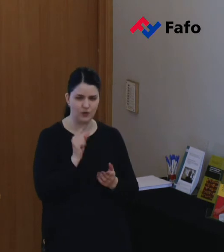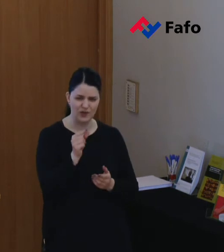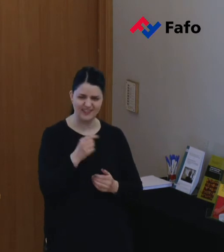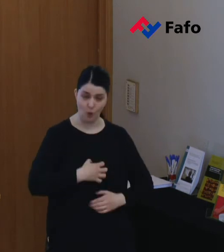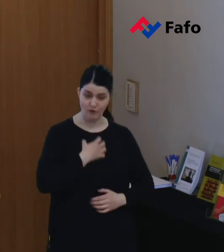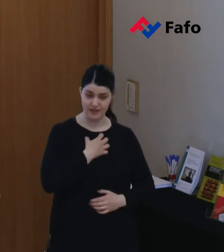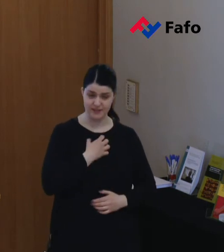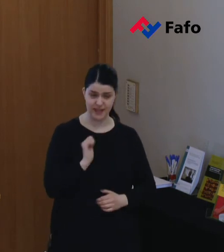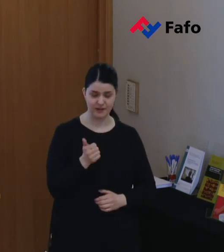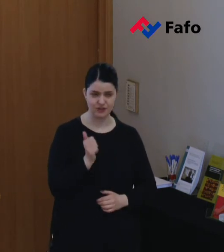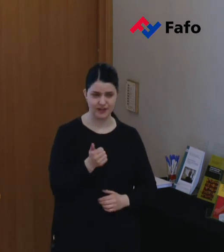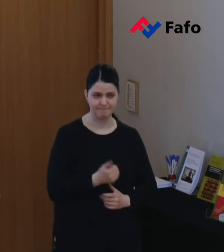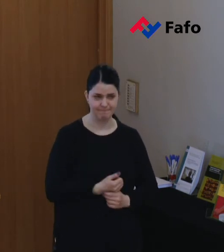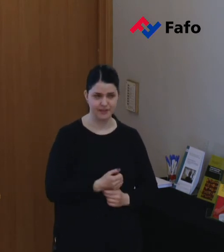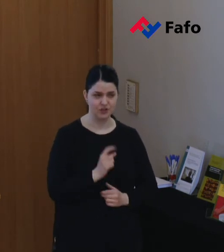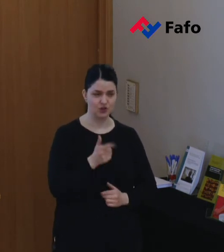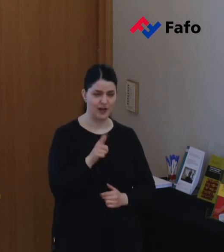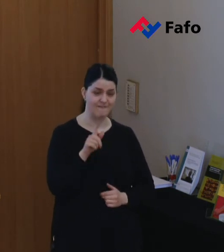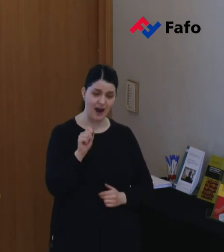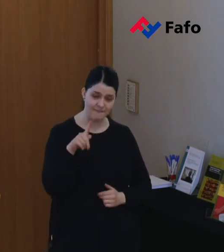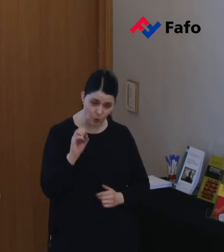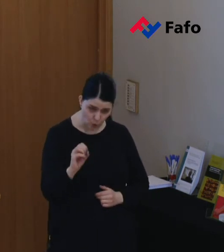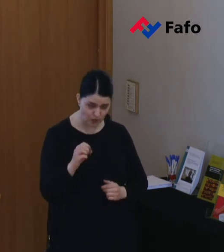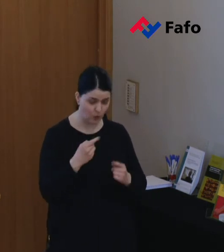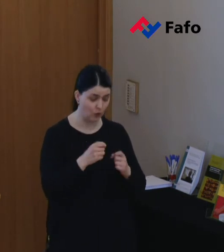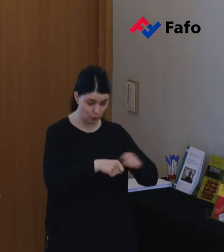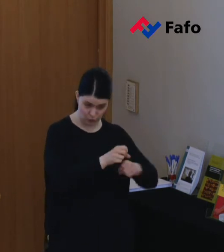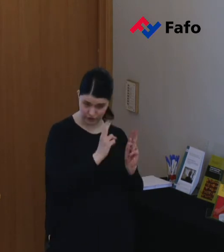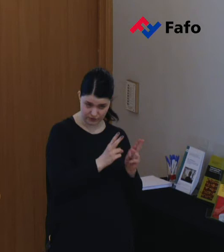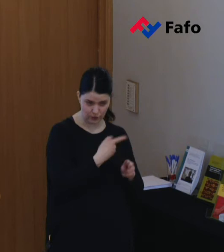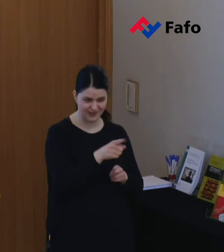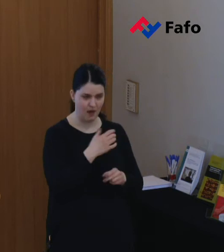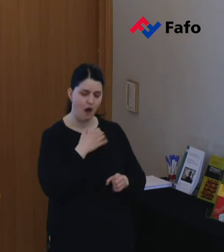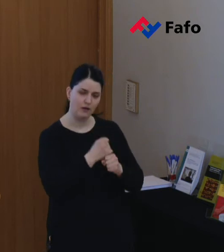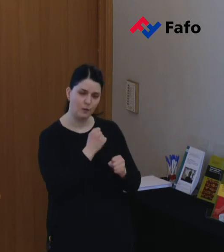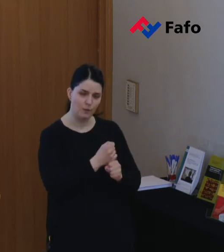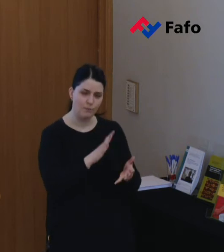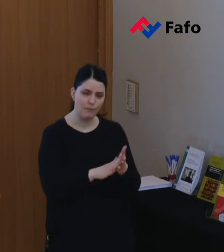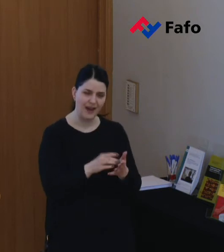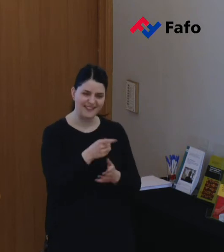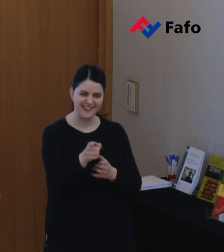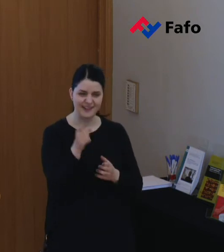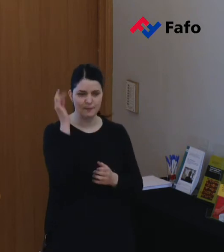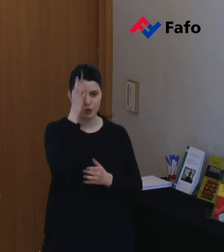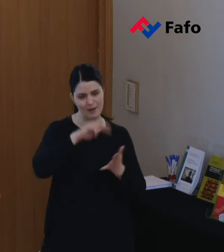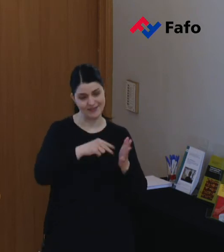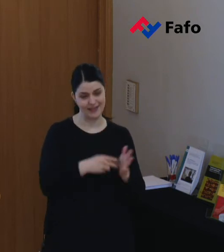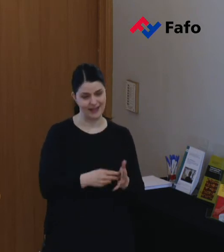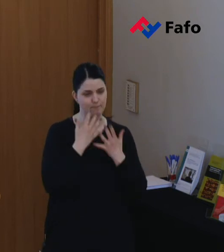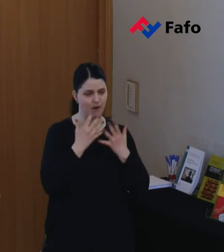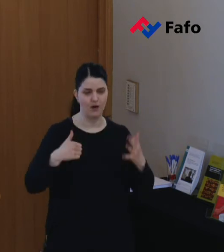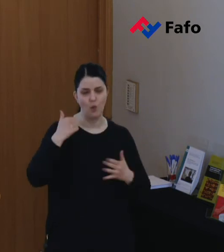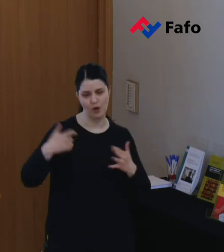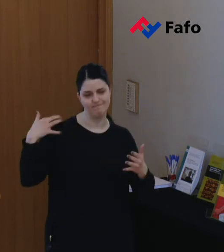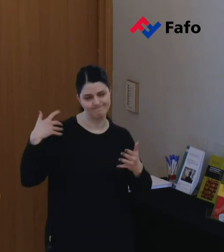overraskende, fordi FAFO, og ikke minst kommunene selv, har jo jobbet med disse problemstillingene i en